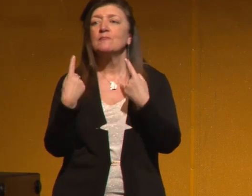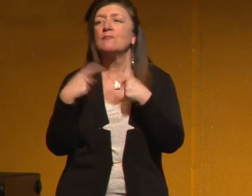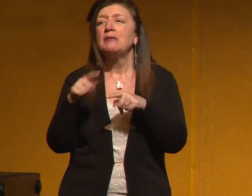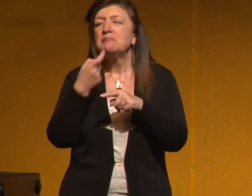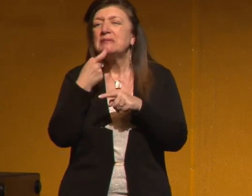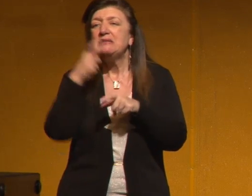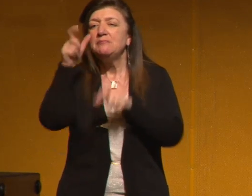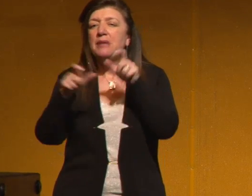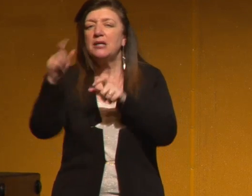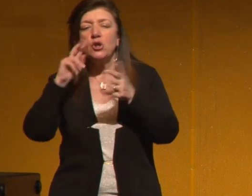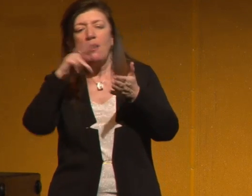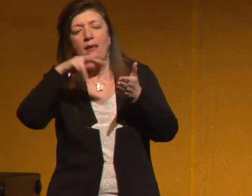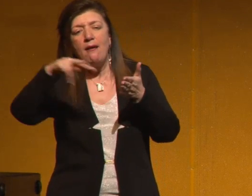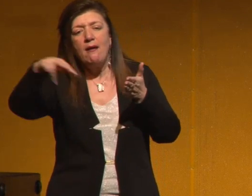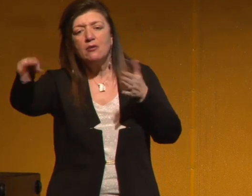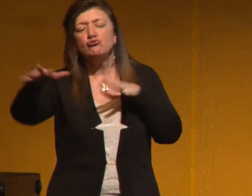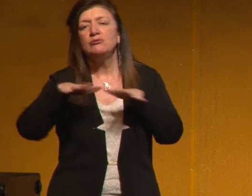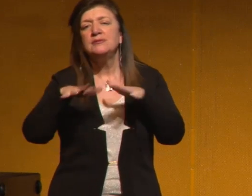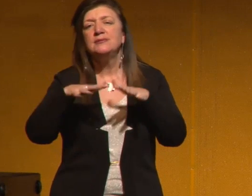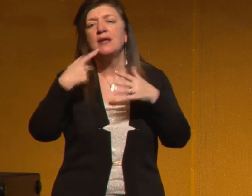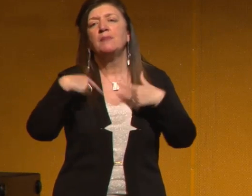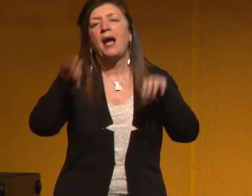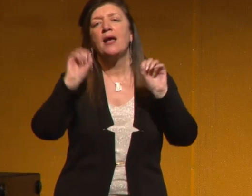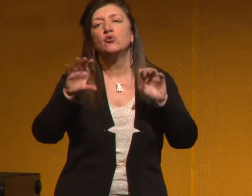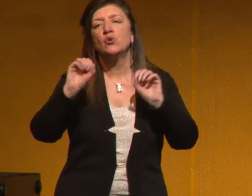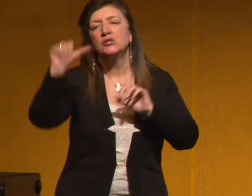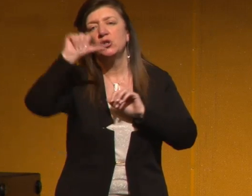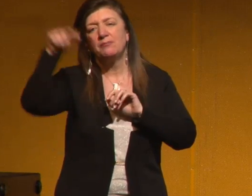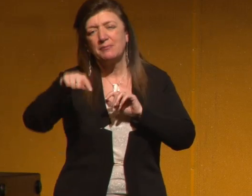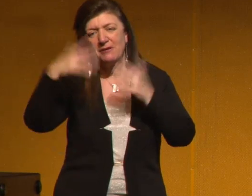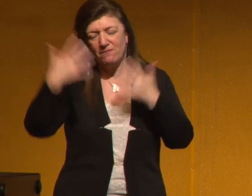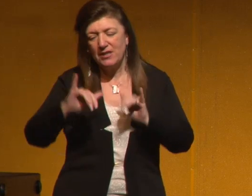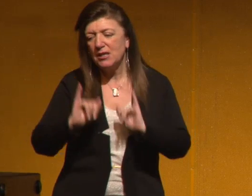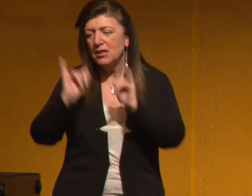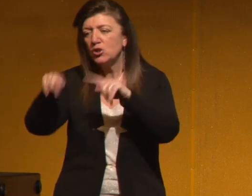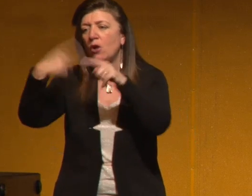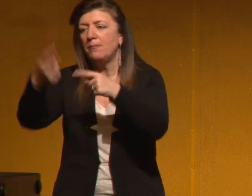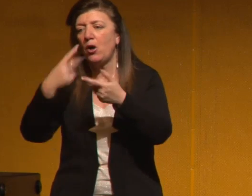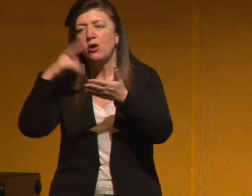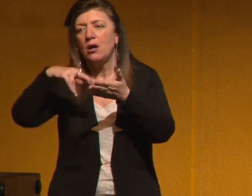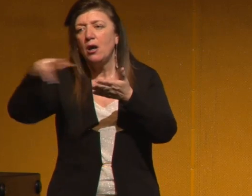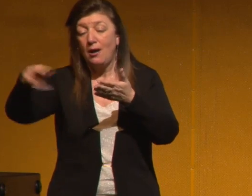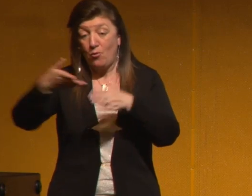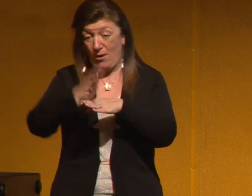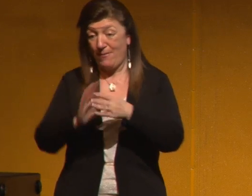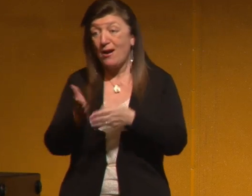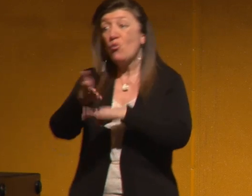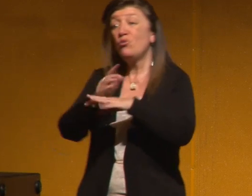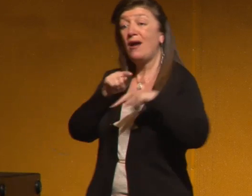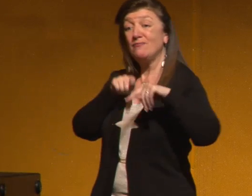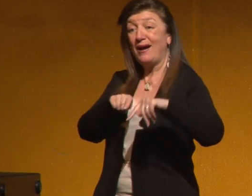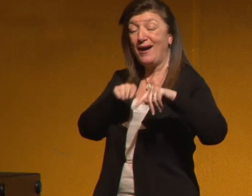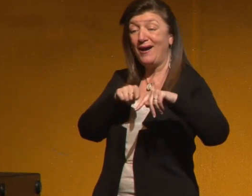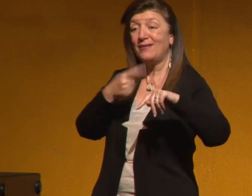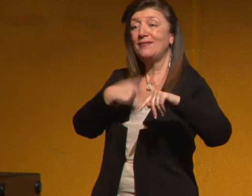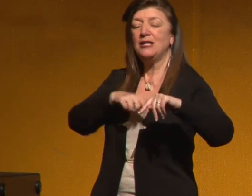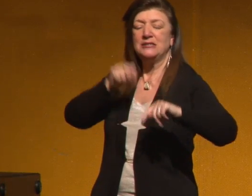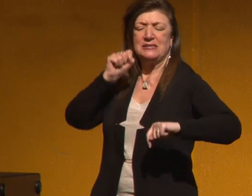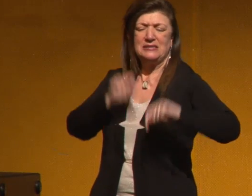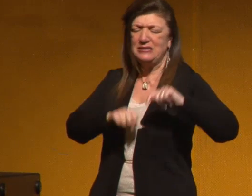quelli che escono dal sistema di educazione primario e dall'altro lato la necessità di operare con maggiore incisività